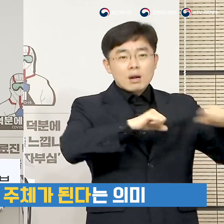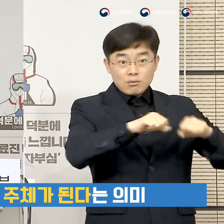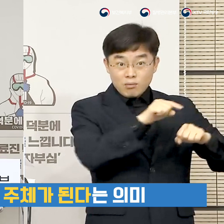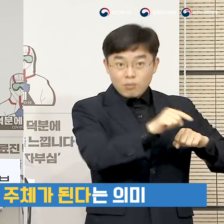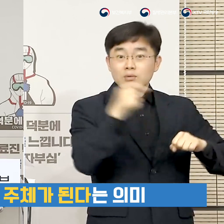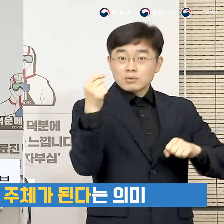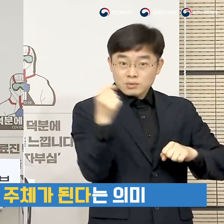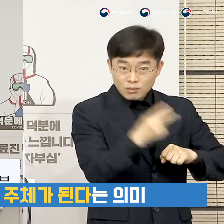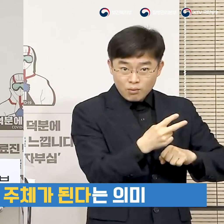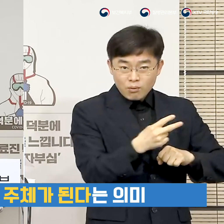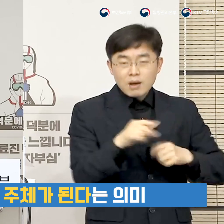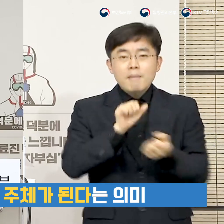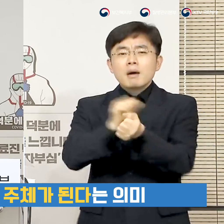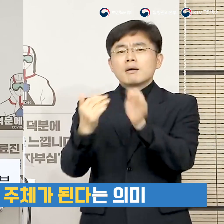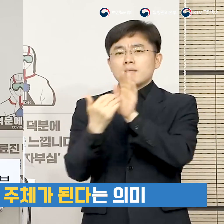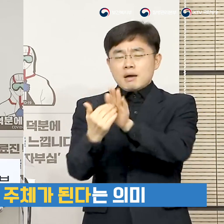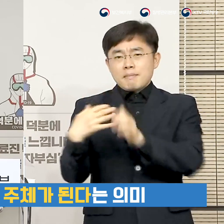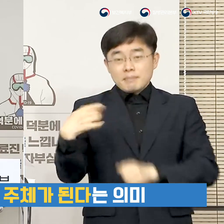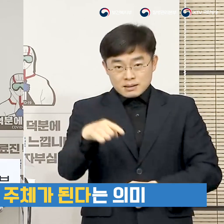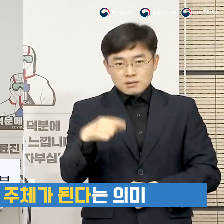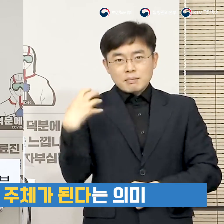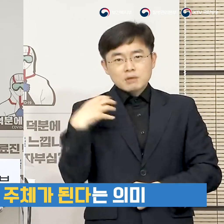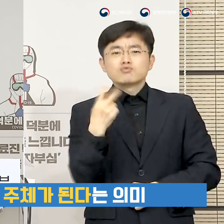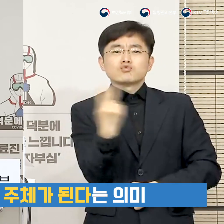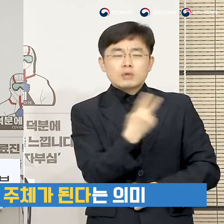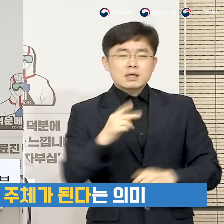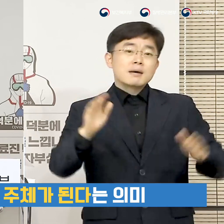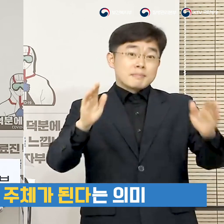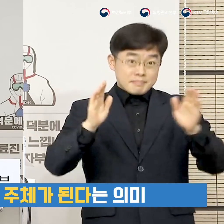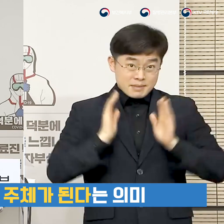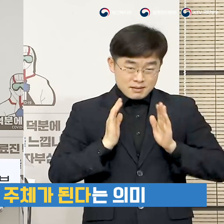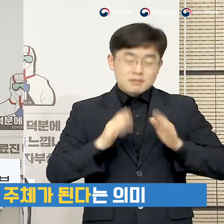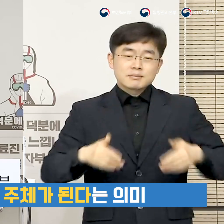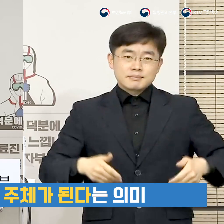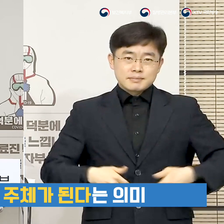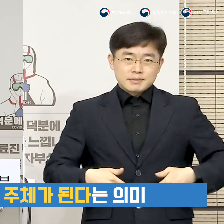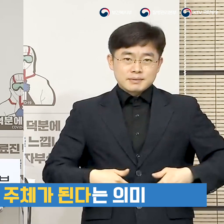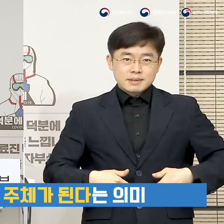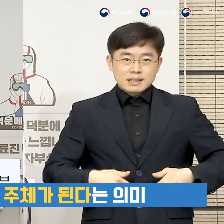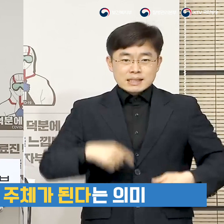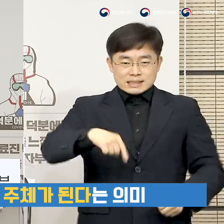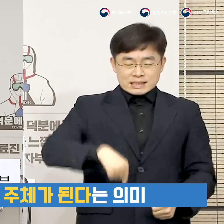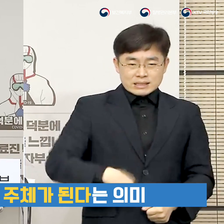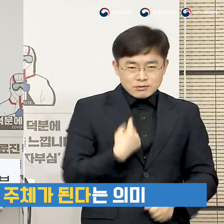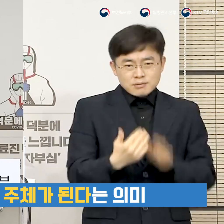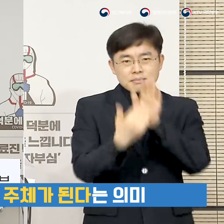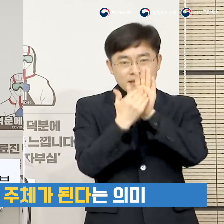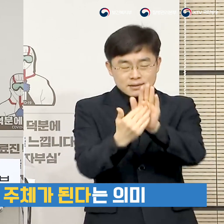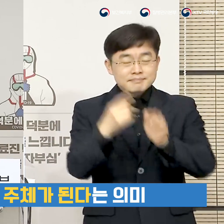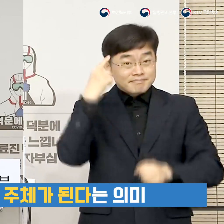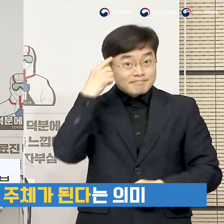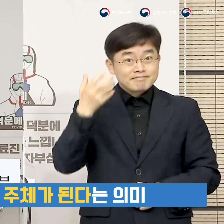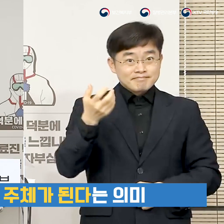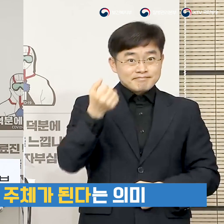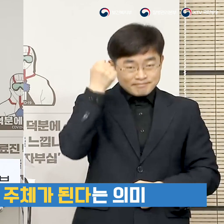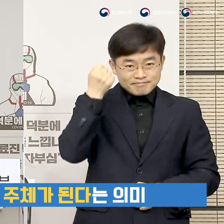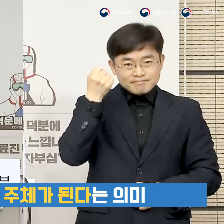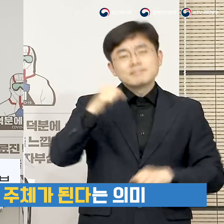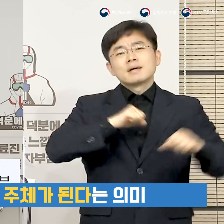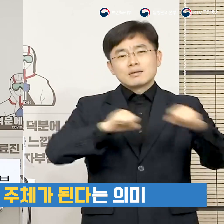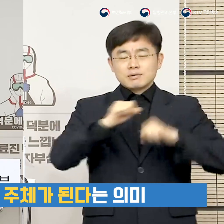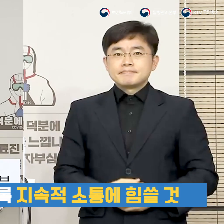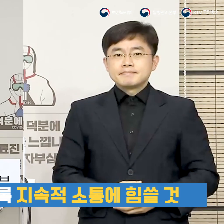보장하되 국민 개개인과 우리 사회 모두가 스스로 방역을 책임지는 방역 주체가